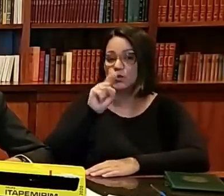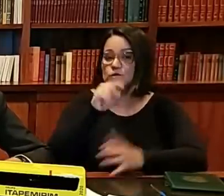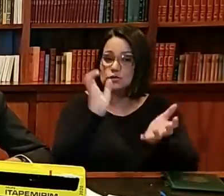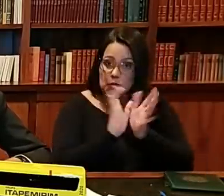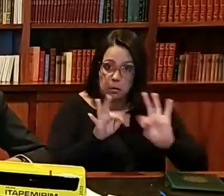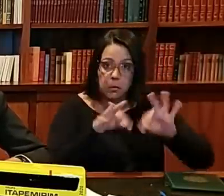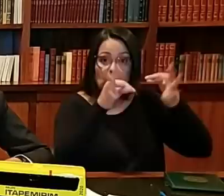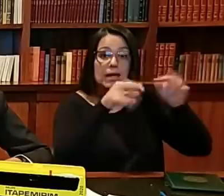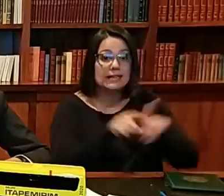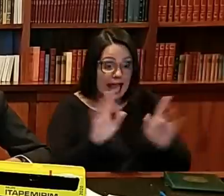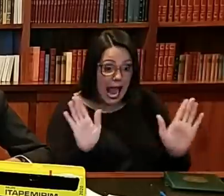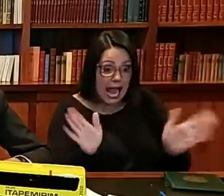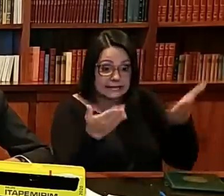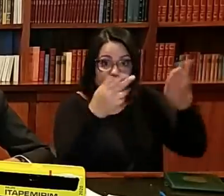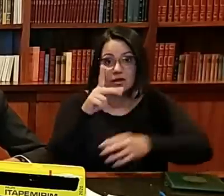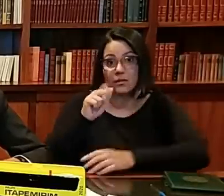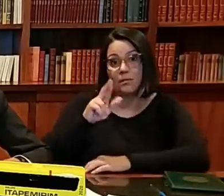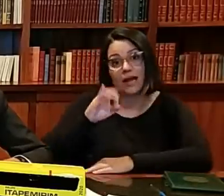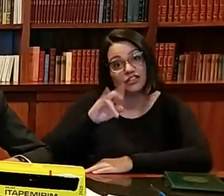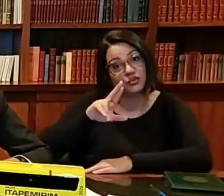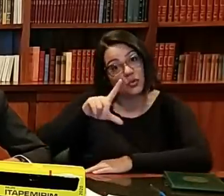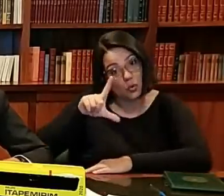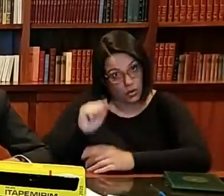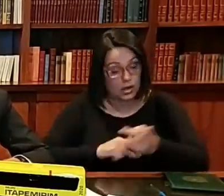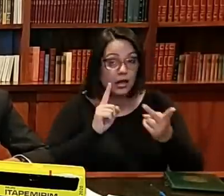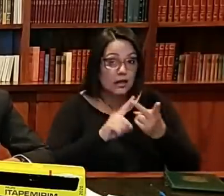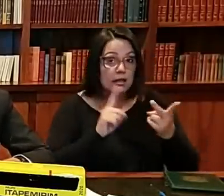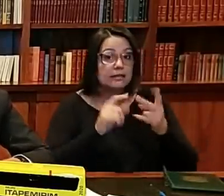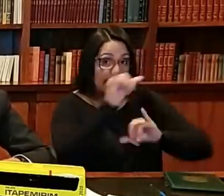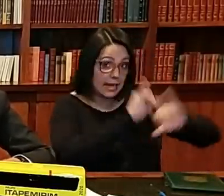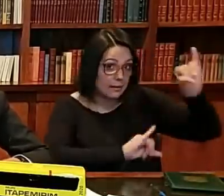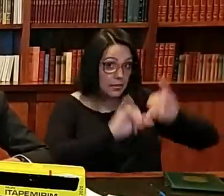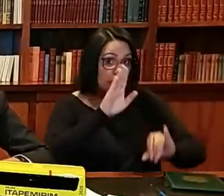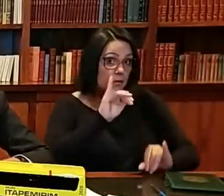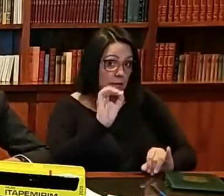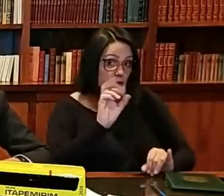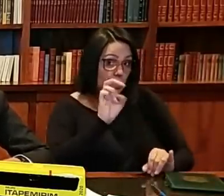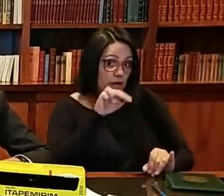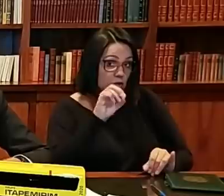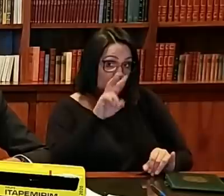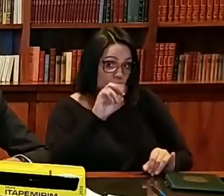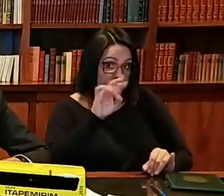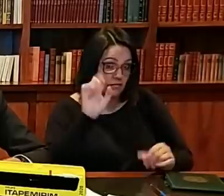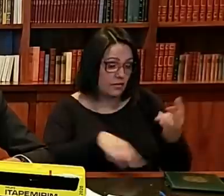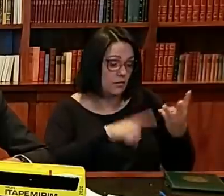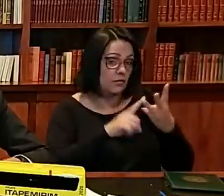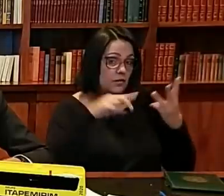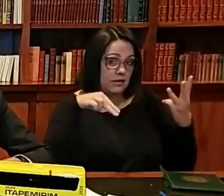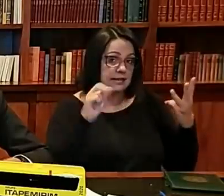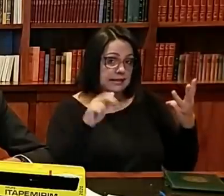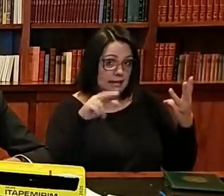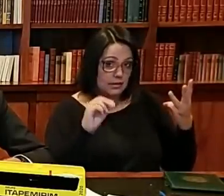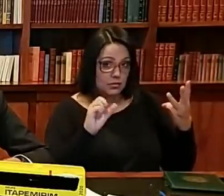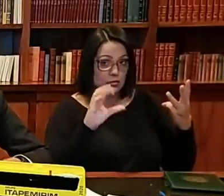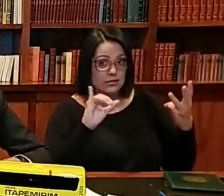acelerador de partículas, nós temos um laboratório de biorrenováveis, um laboratório de nanociências e um laboratório